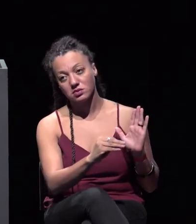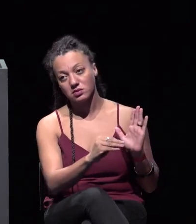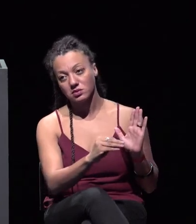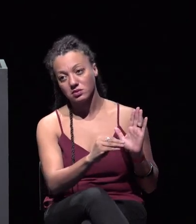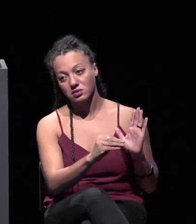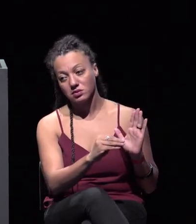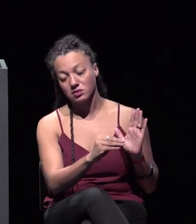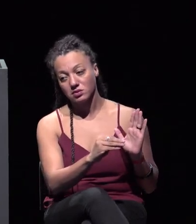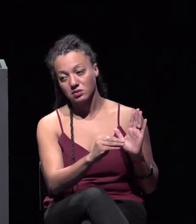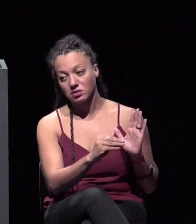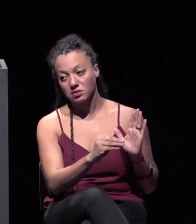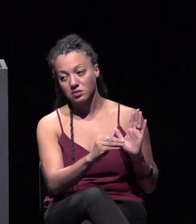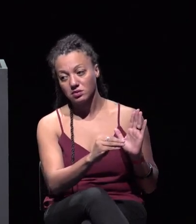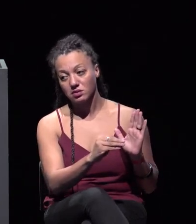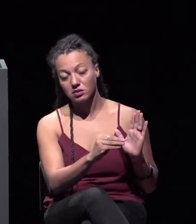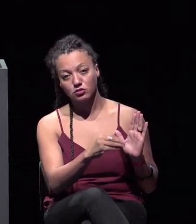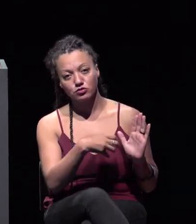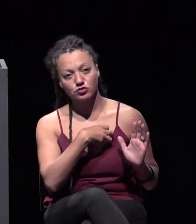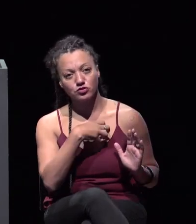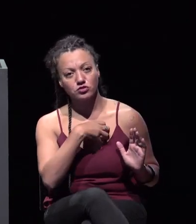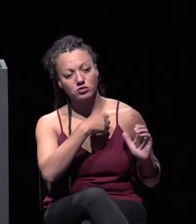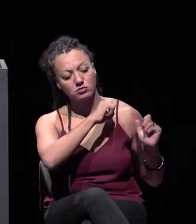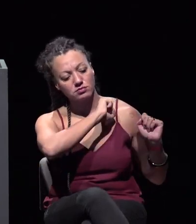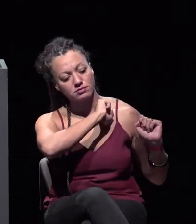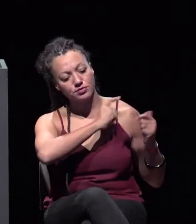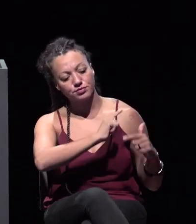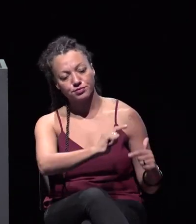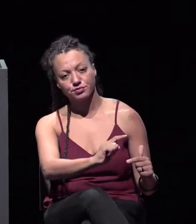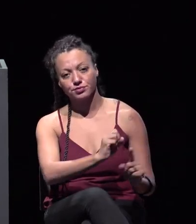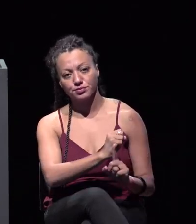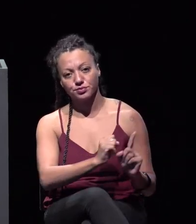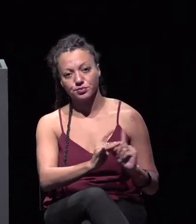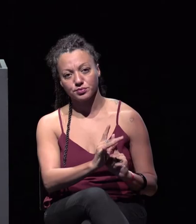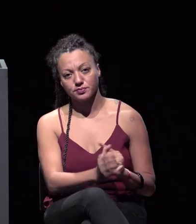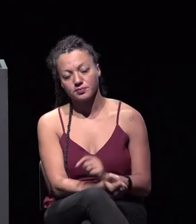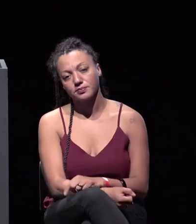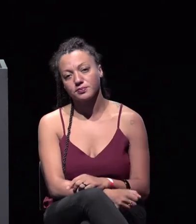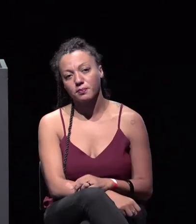é a forma tradicional do culto